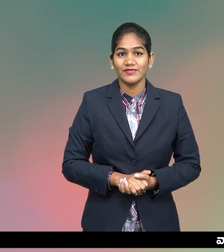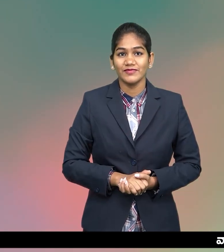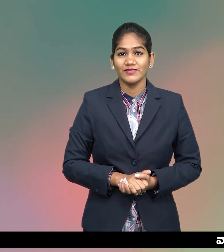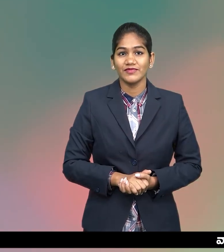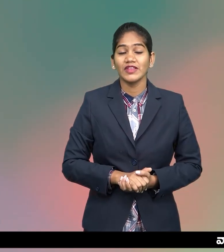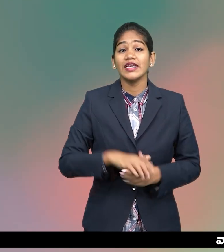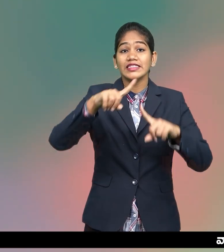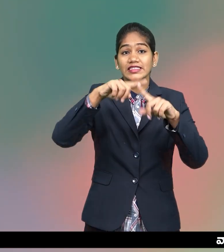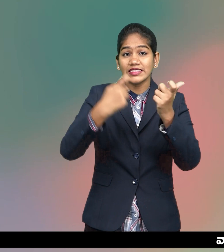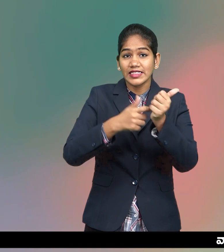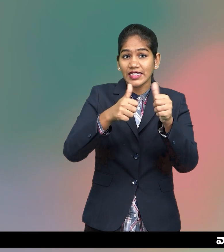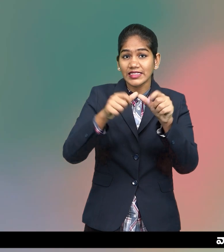వాణిజ్య గాలులు.